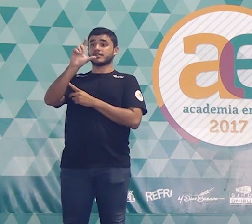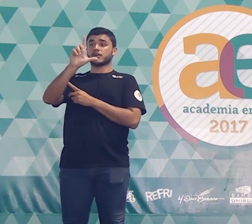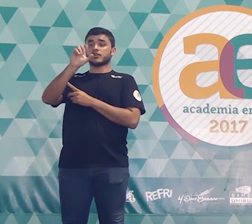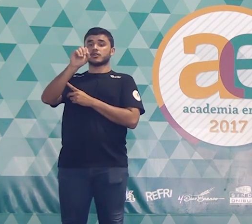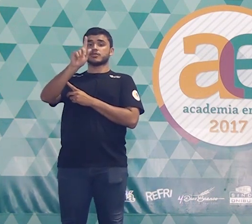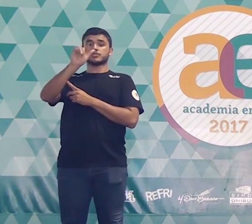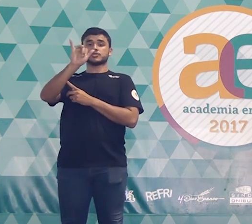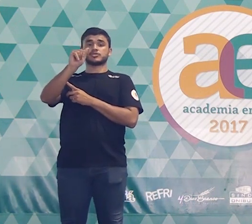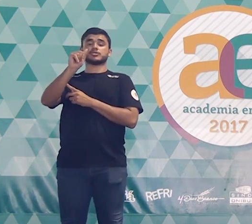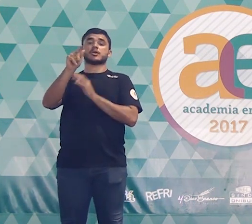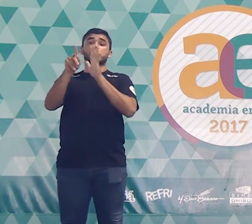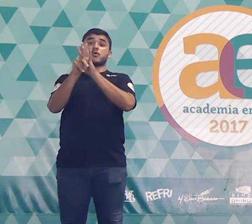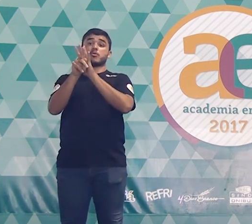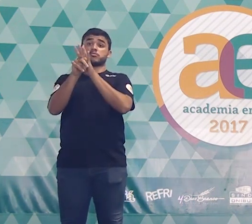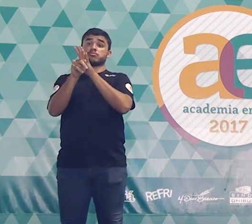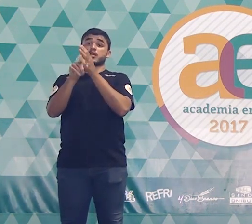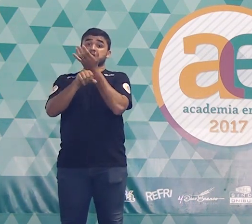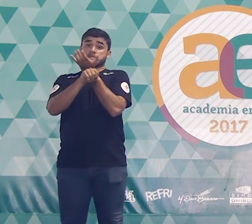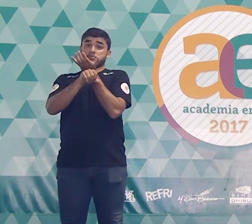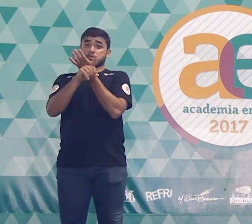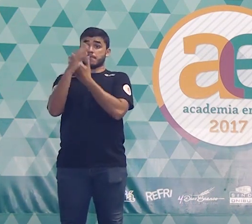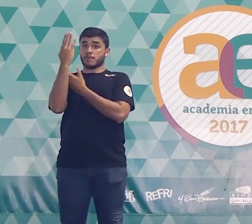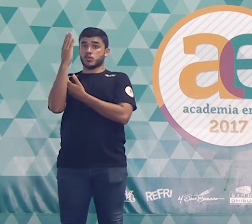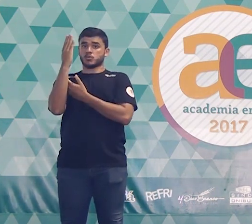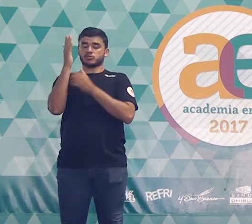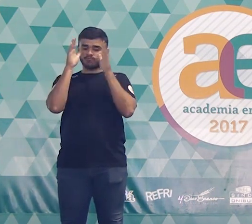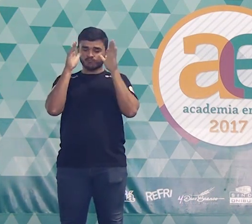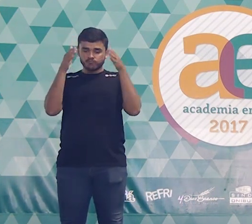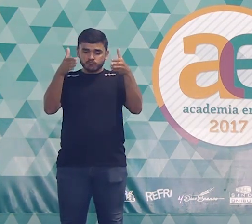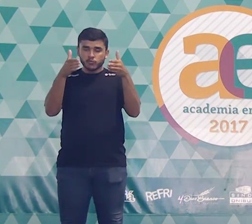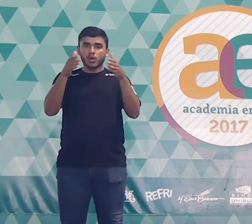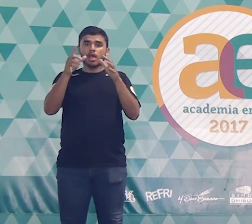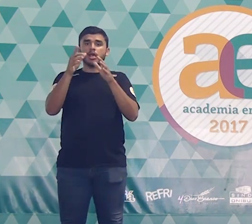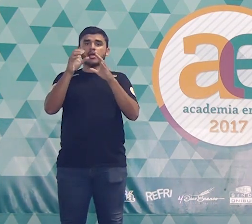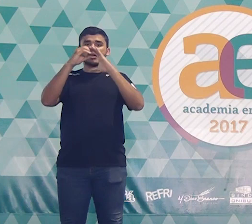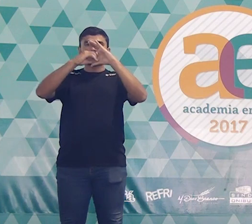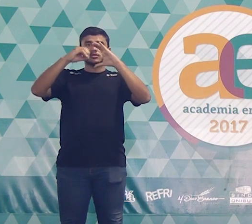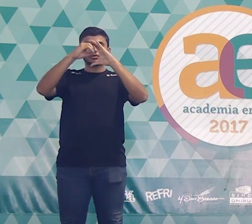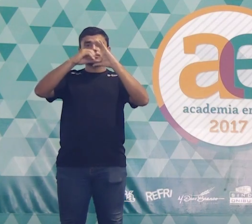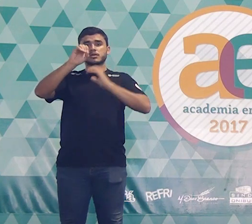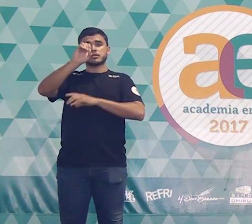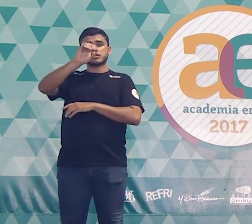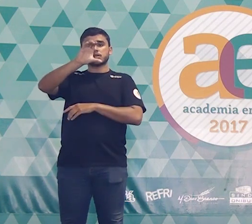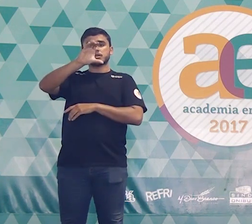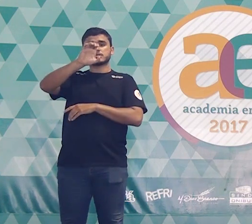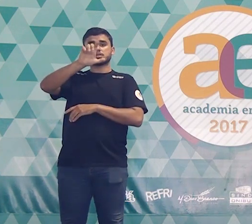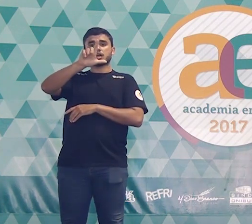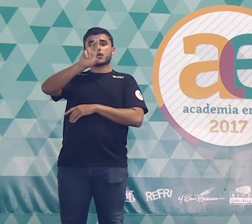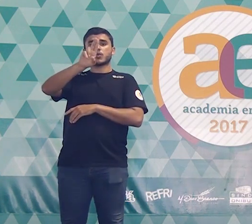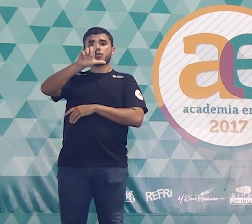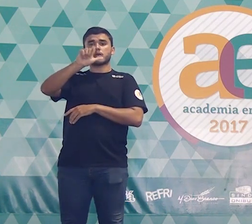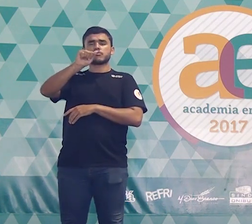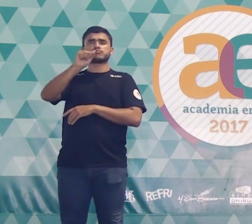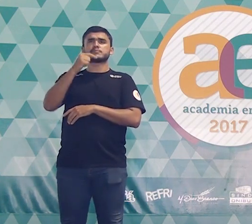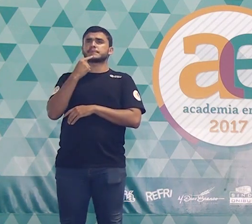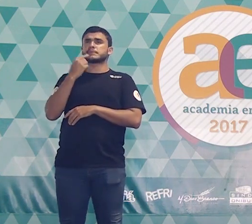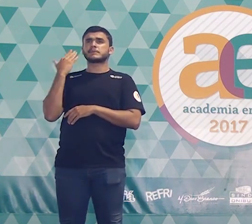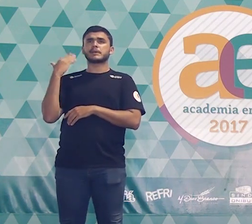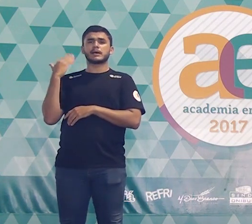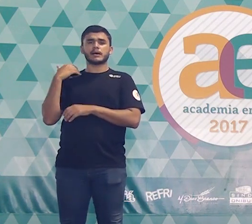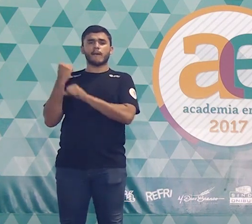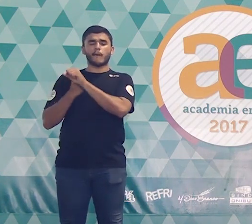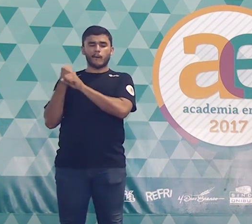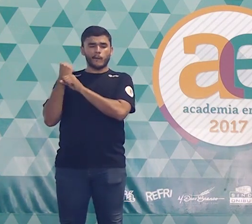da biologia que estuda a célula, né? E a célula foi uma descoberta recente. Para você ter ideia,